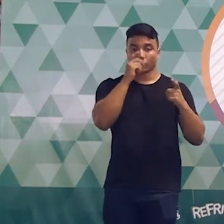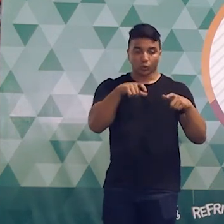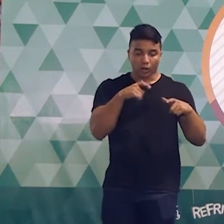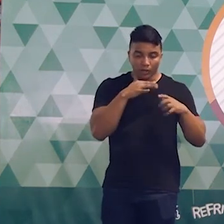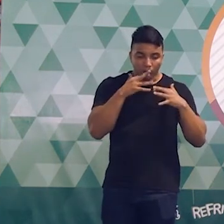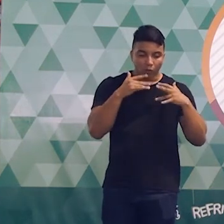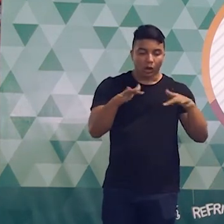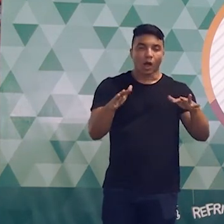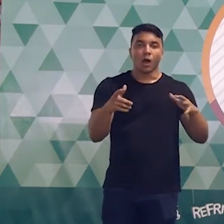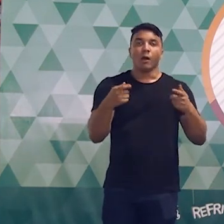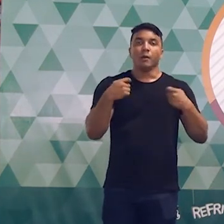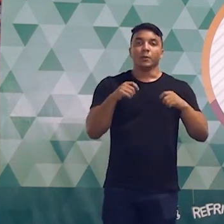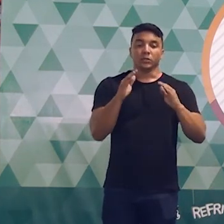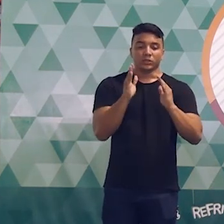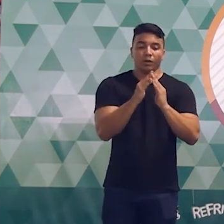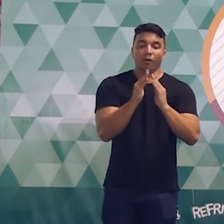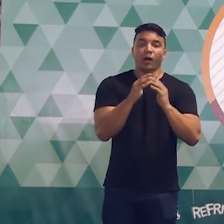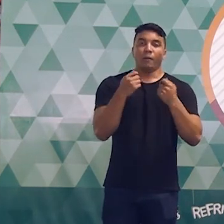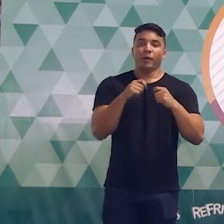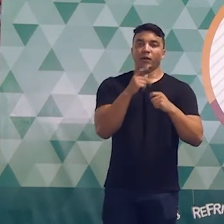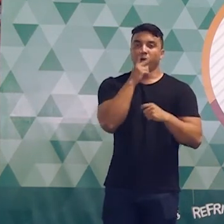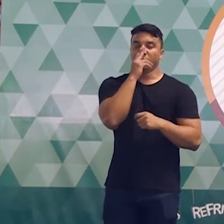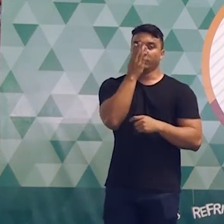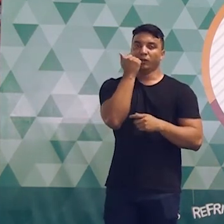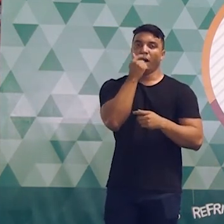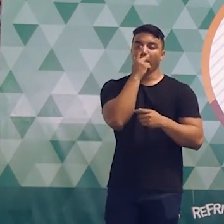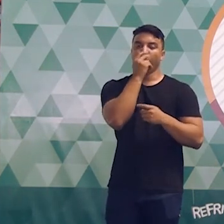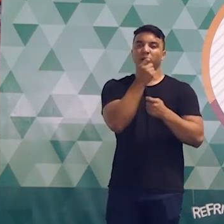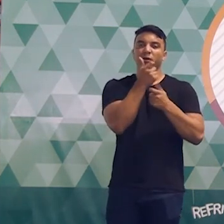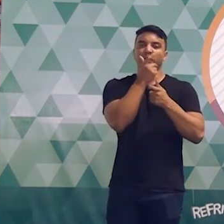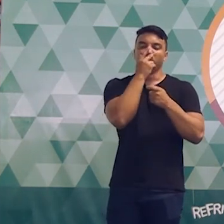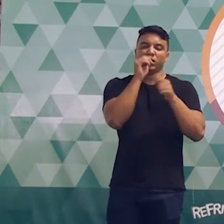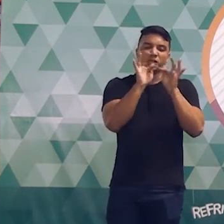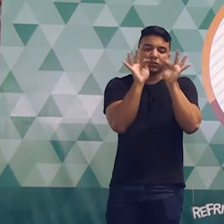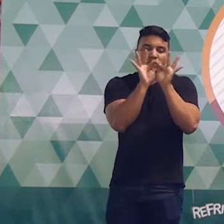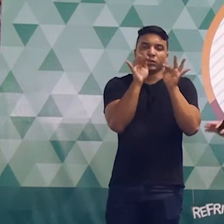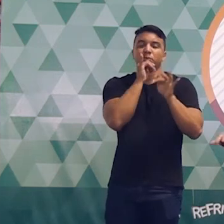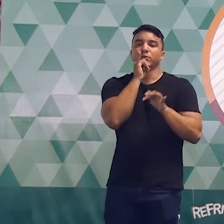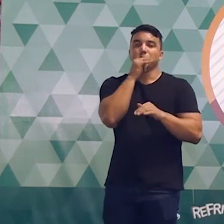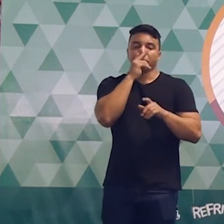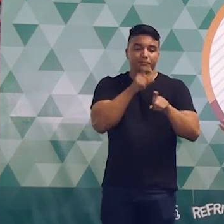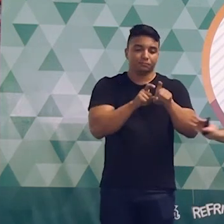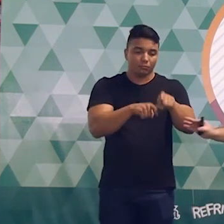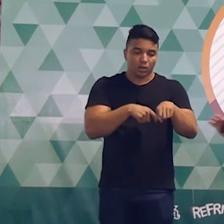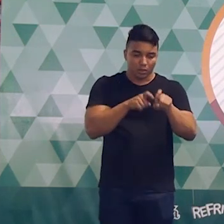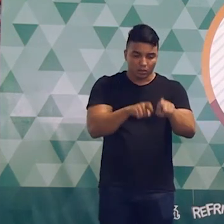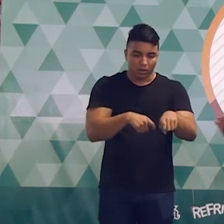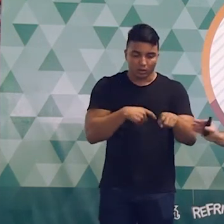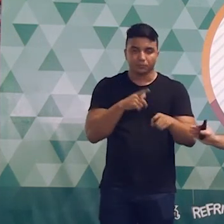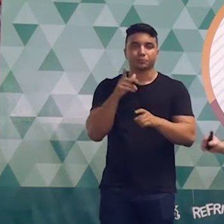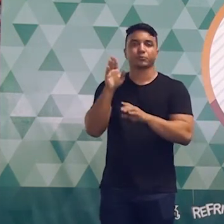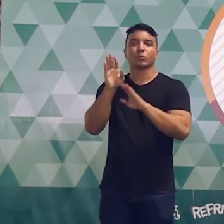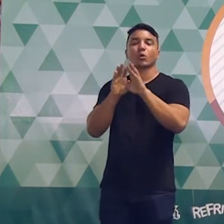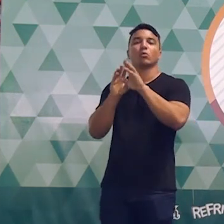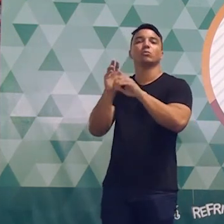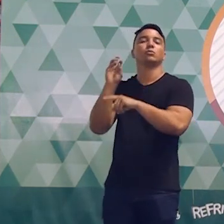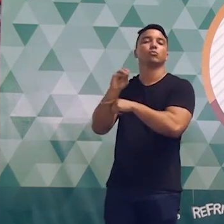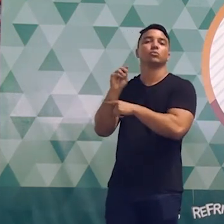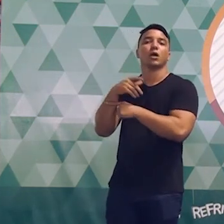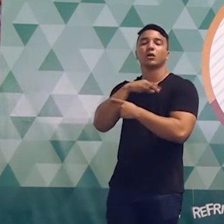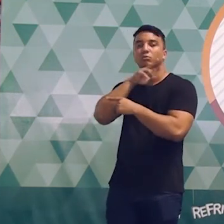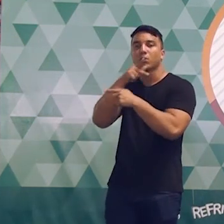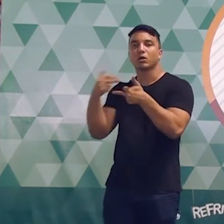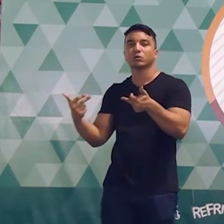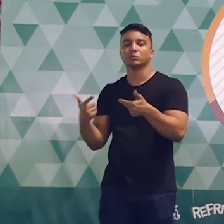naturais e que eles tinham que morar ali sabendo praticamente fazer o básico, tipo plantar, criar animais,